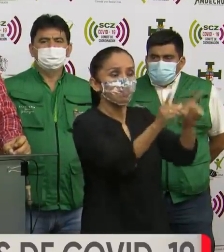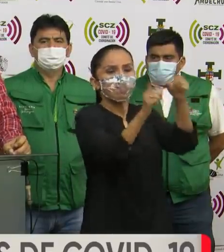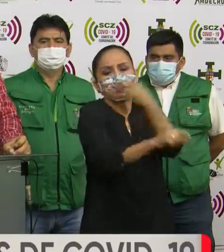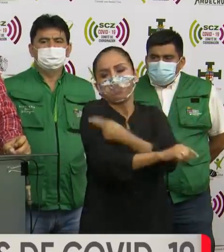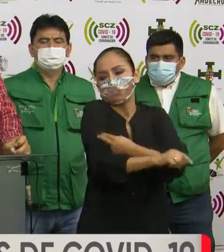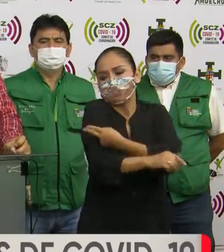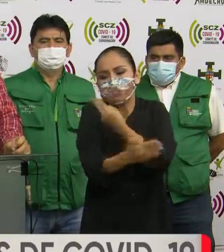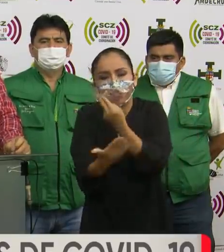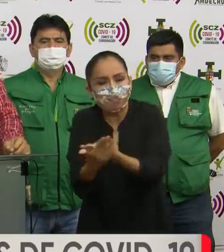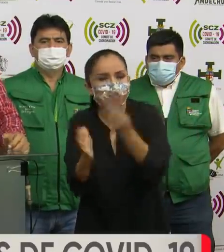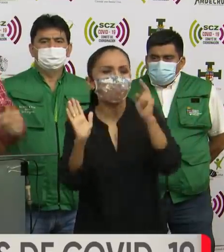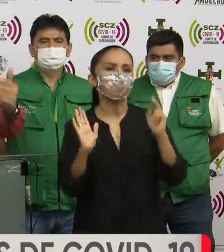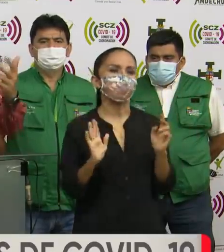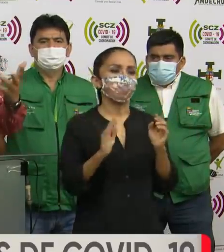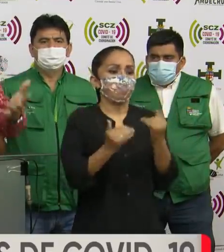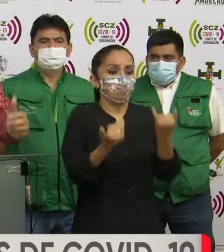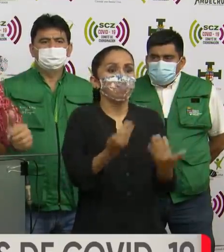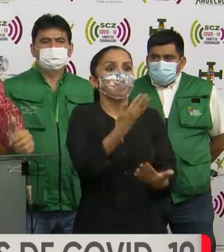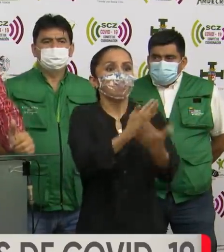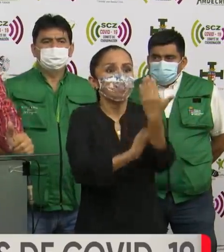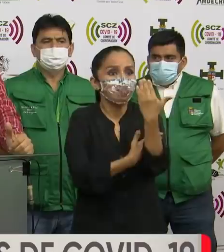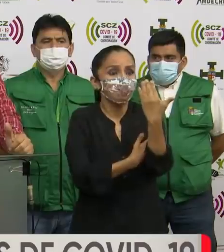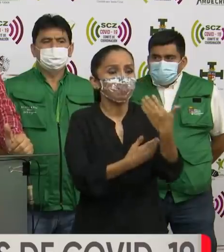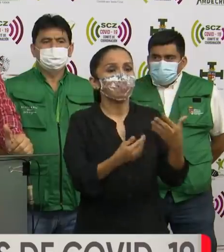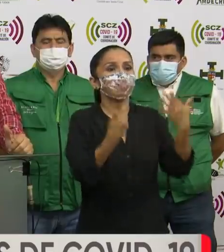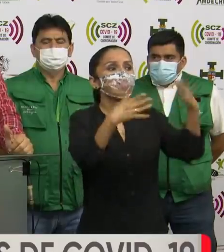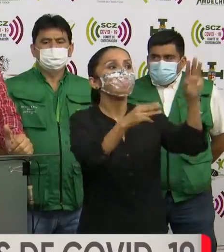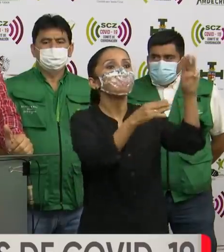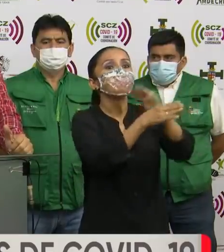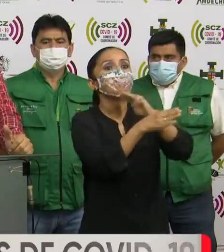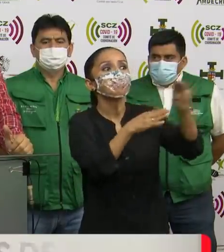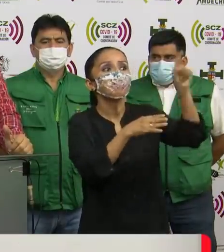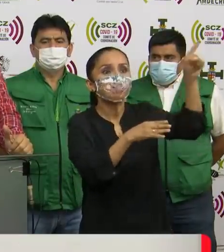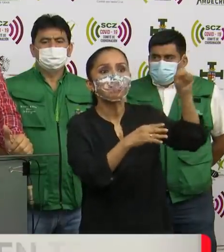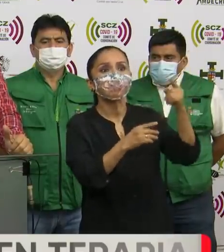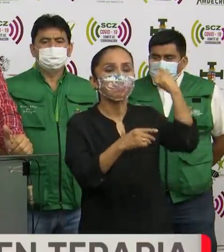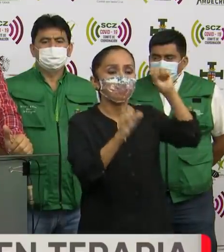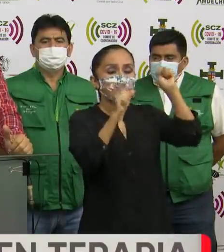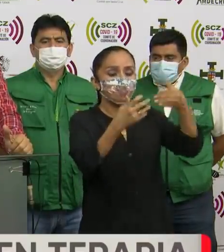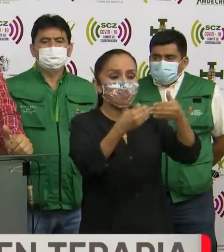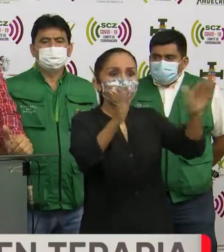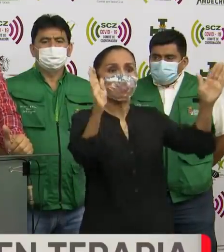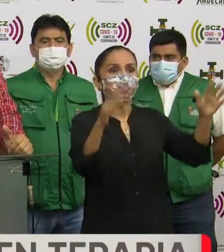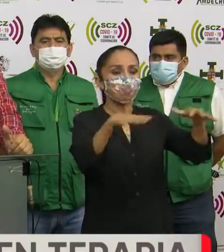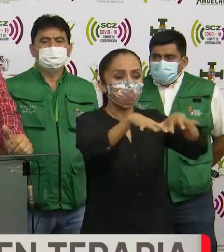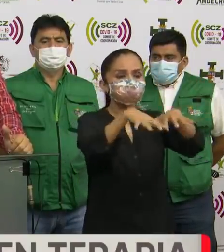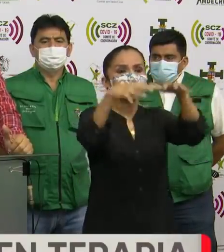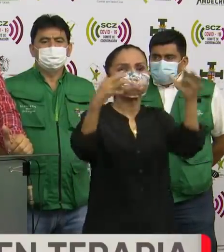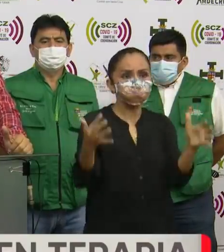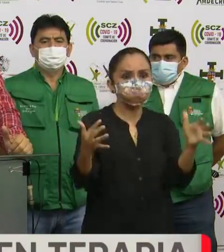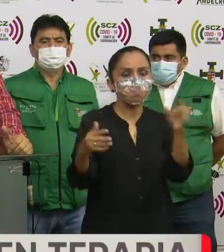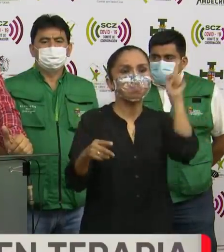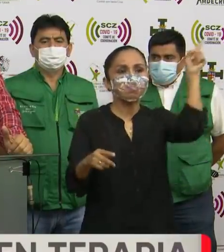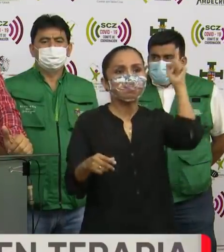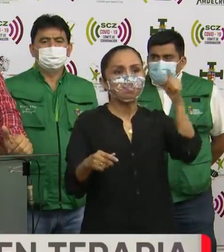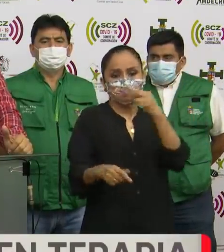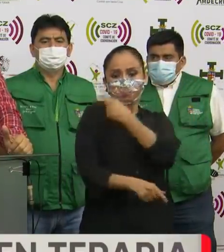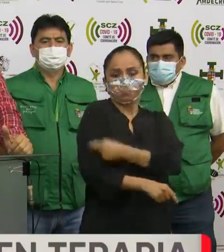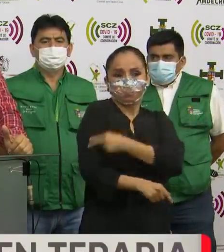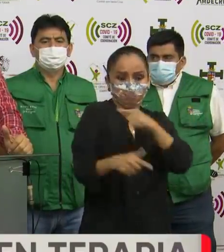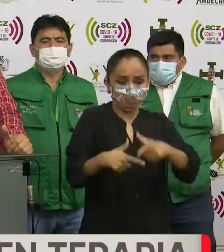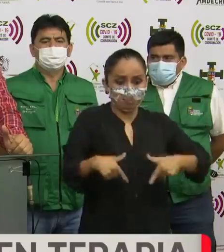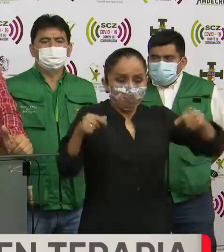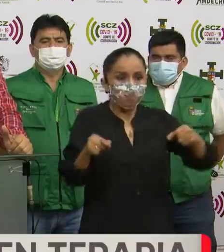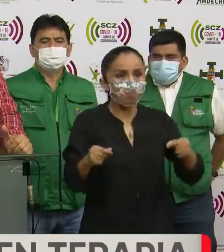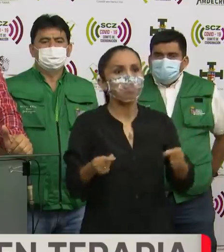terapia intensiva, como lo que esta mañana se ha recibido del ministerio para poder aperturar el domo en unos días en el caso del japonés,